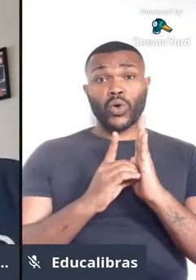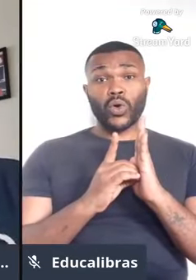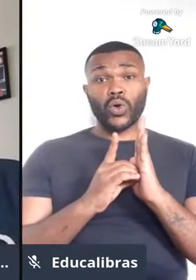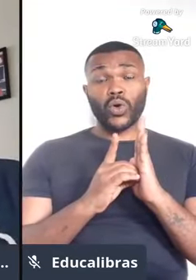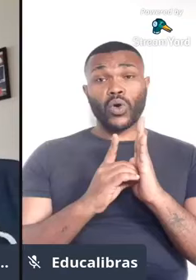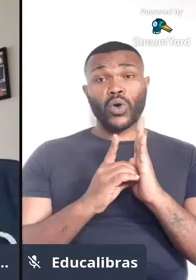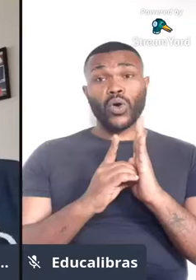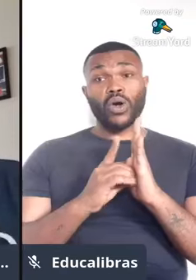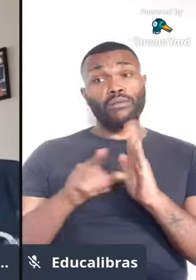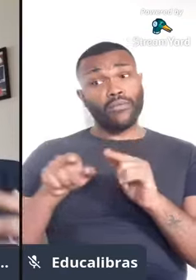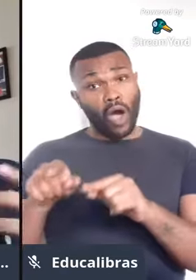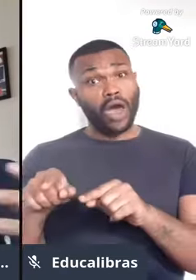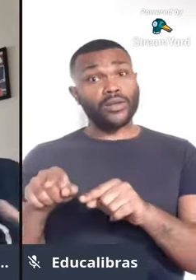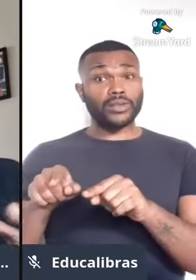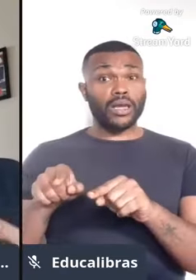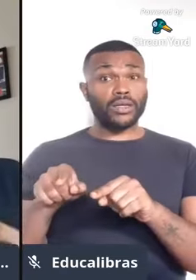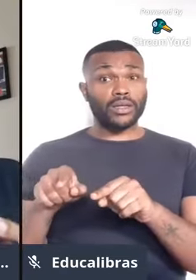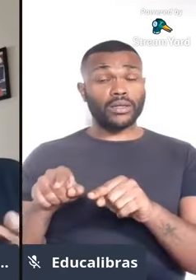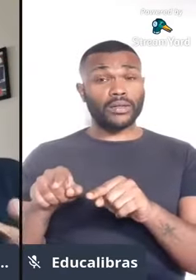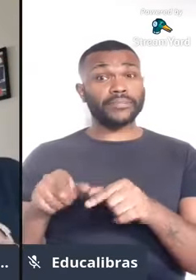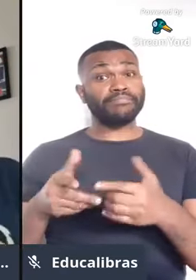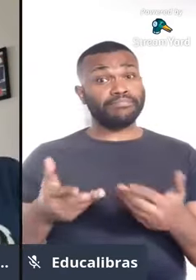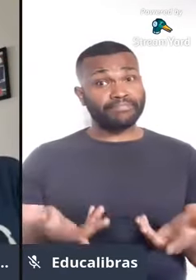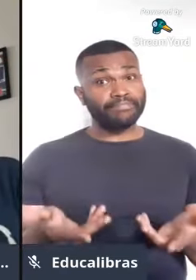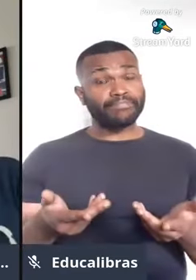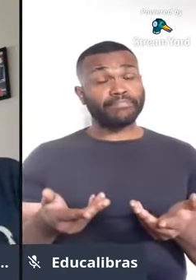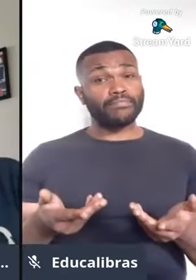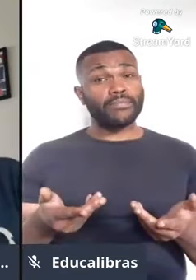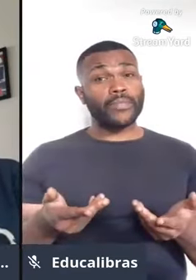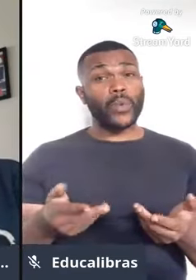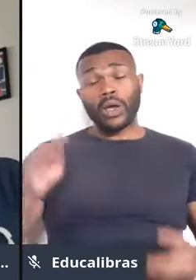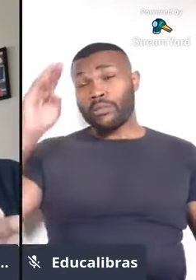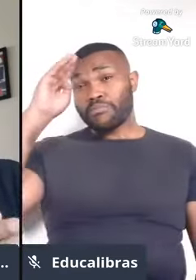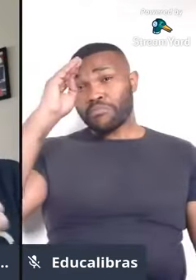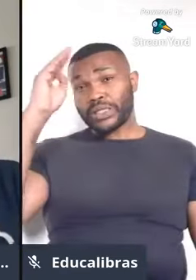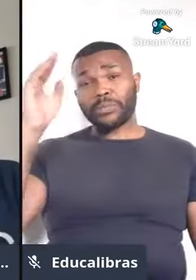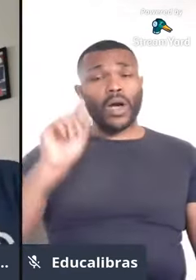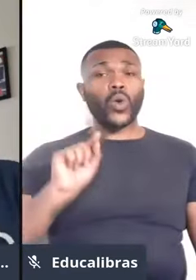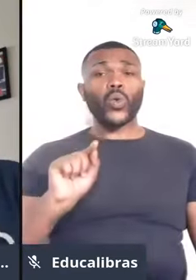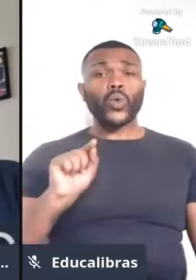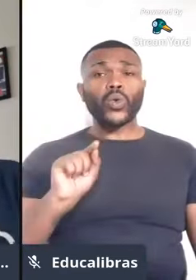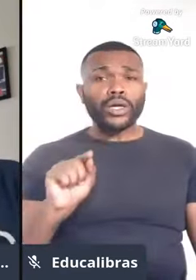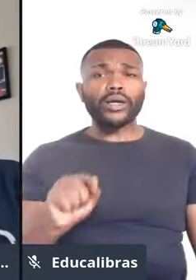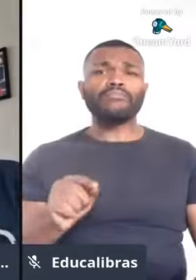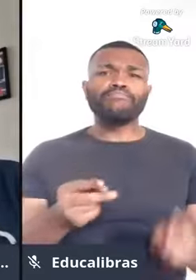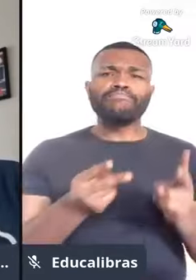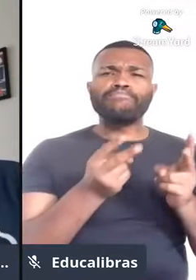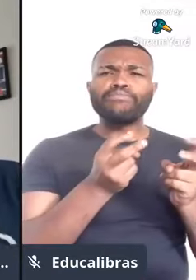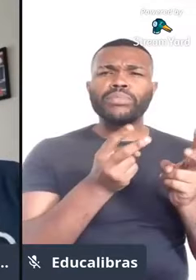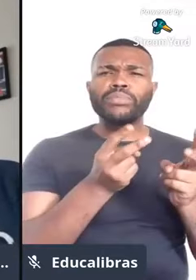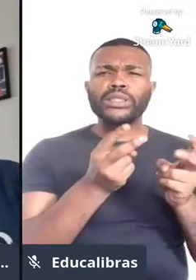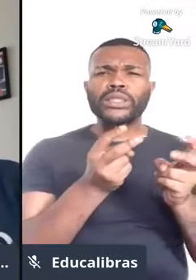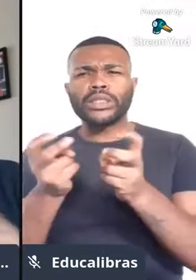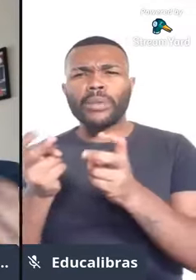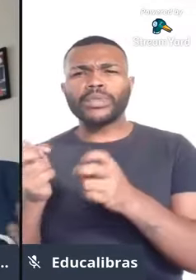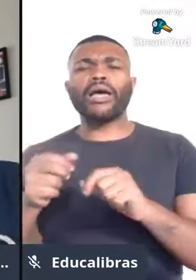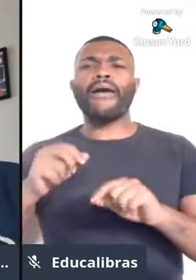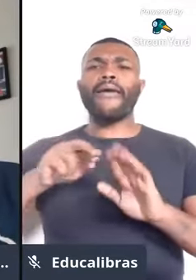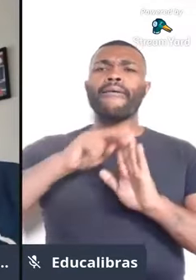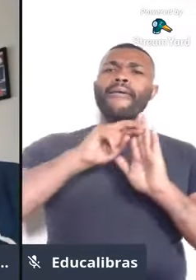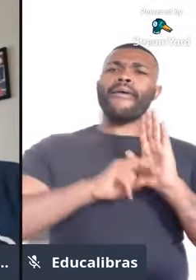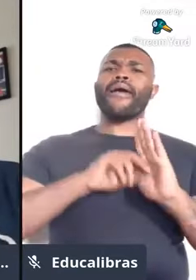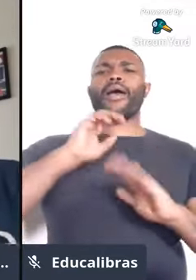infrator. Então, assim, o ponto principal aí é essa resistência que você observa nas políticas públicas, no